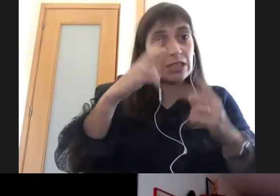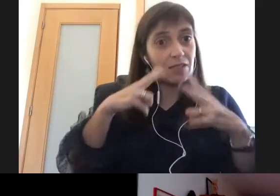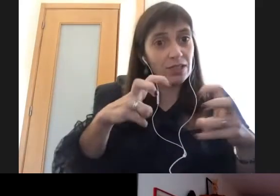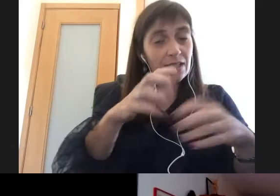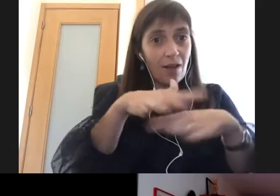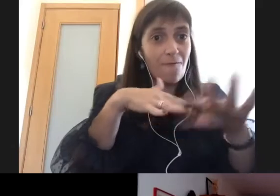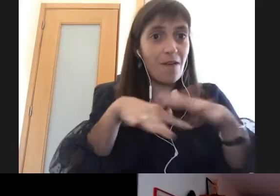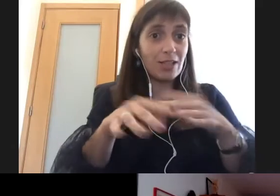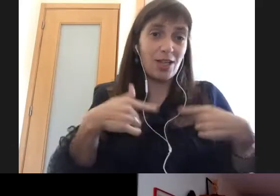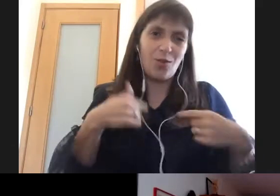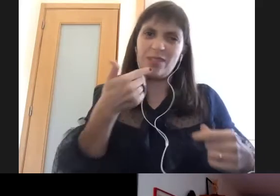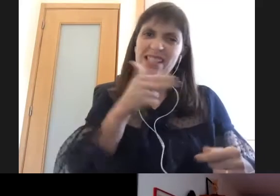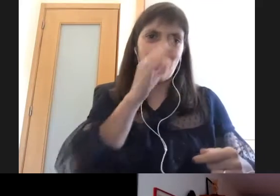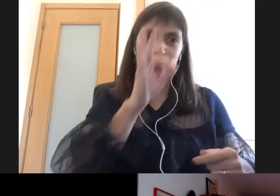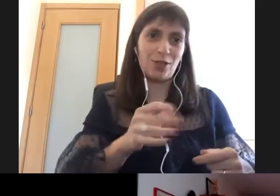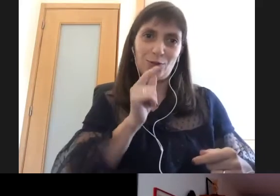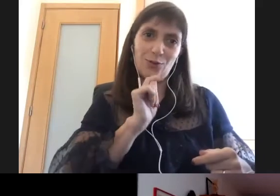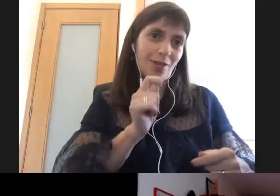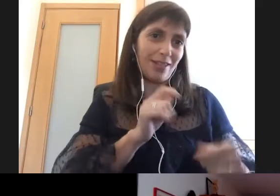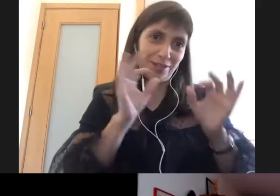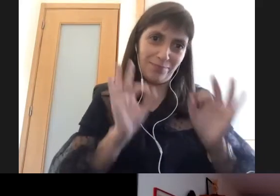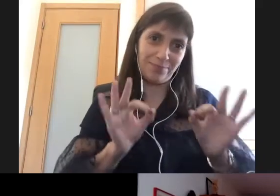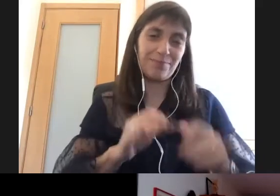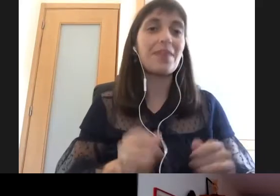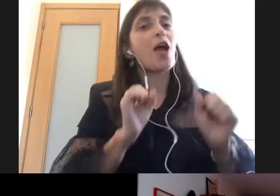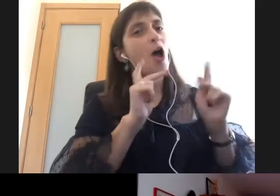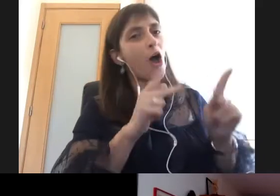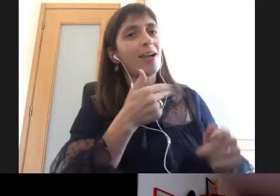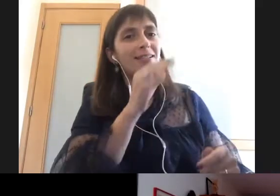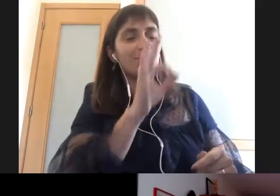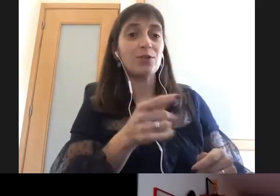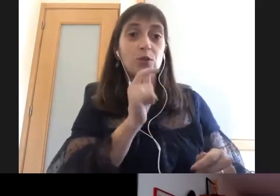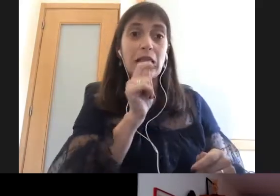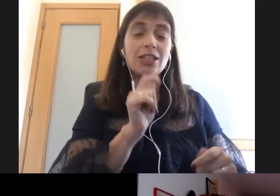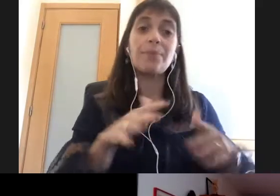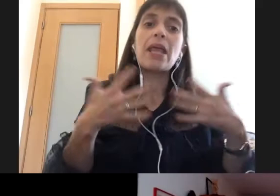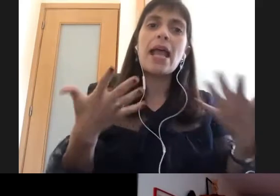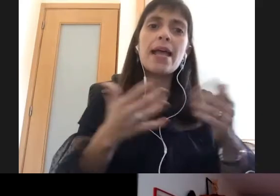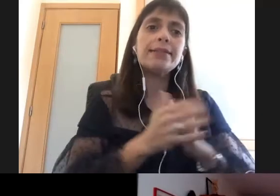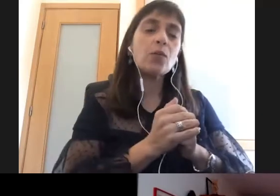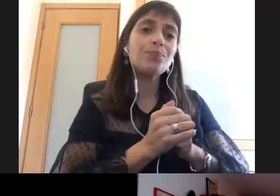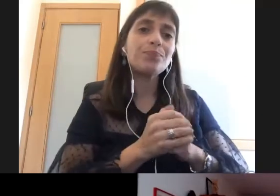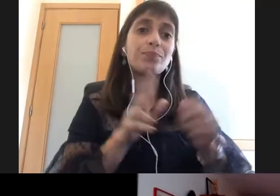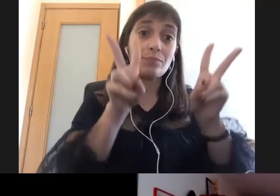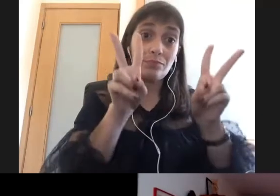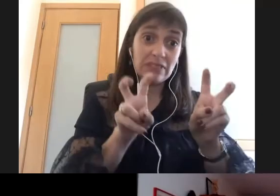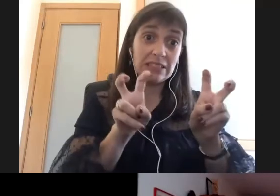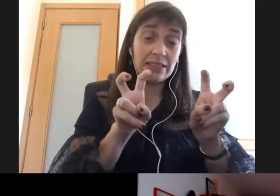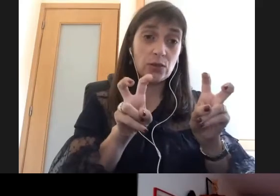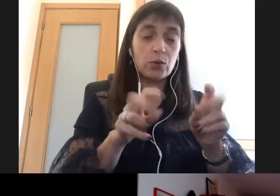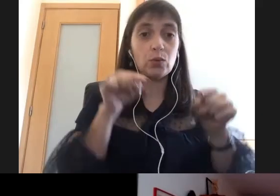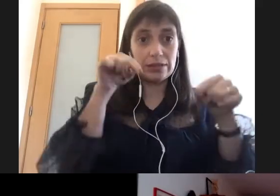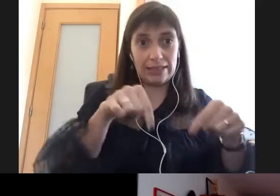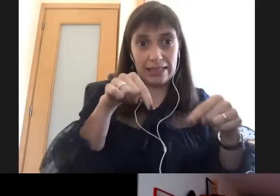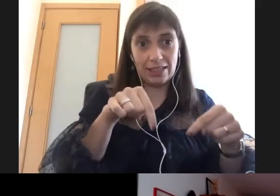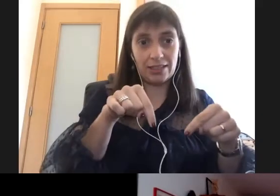jornalista. 100% jornalista, ok. O título dessa conversa,